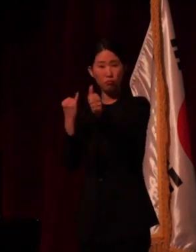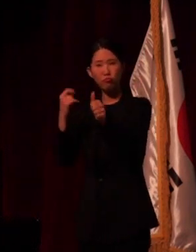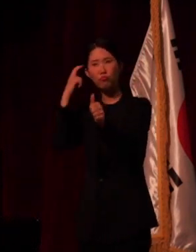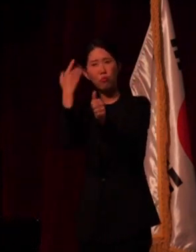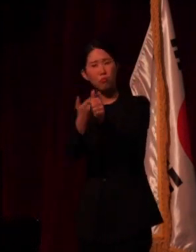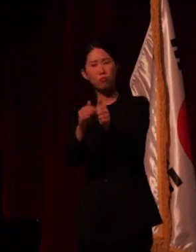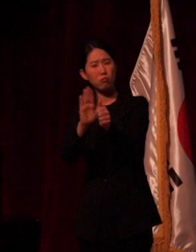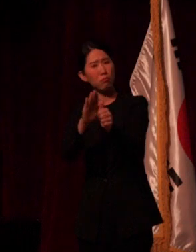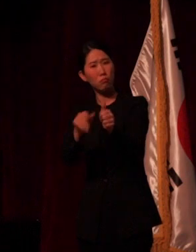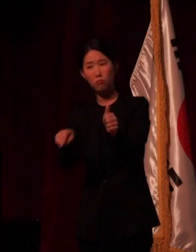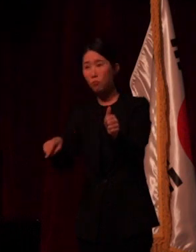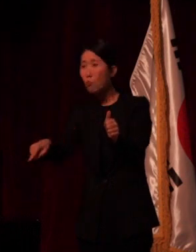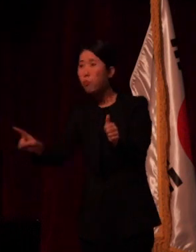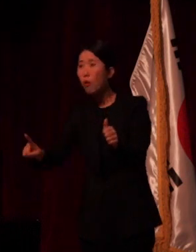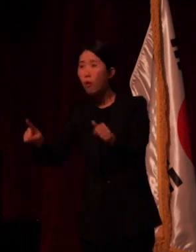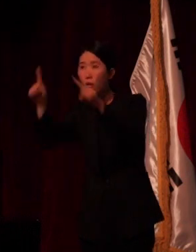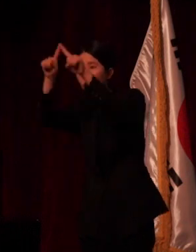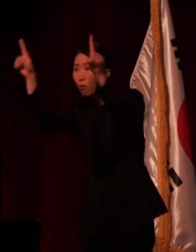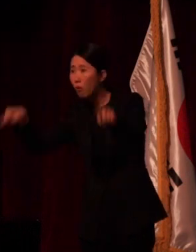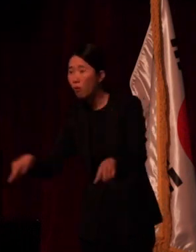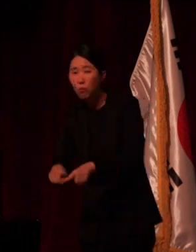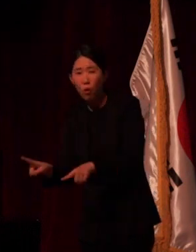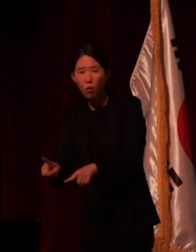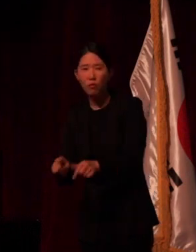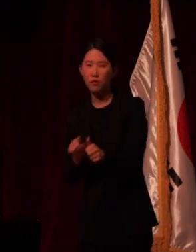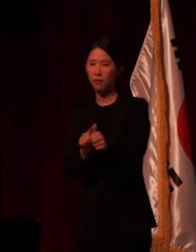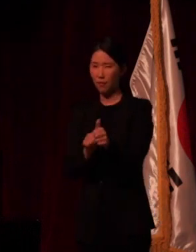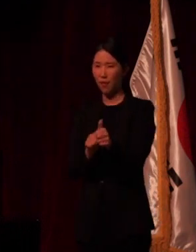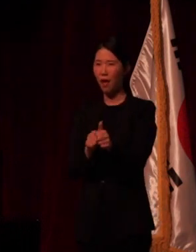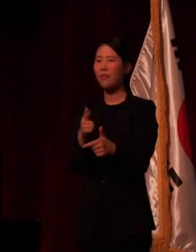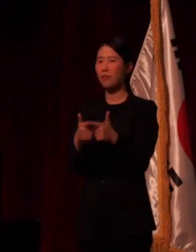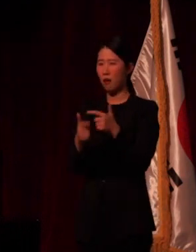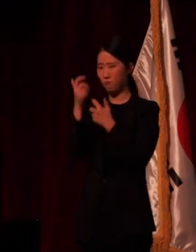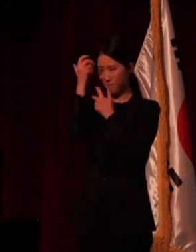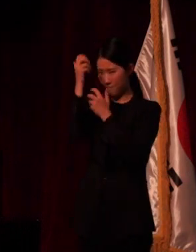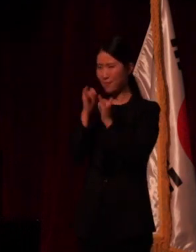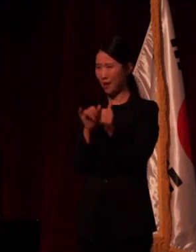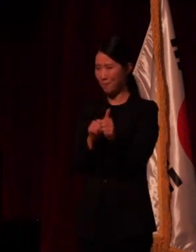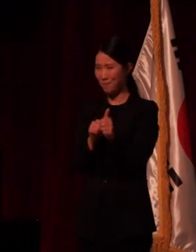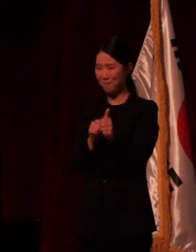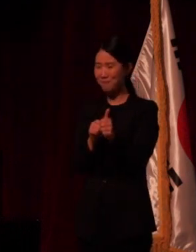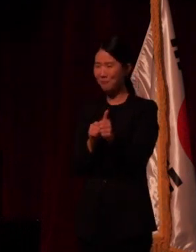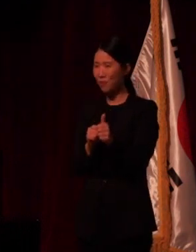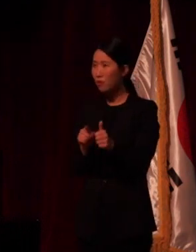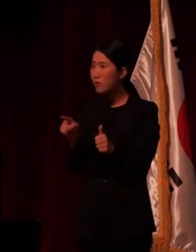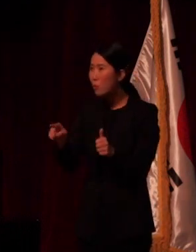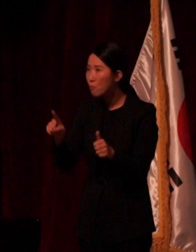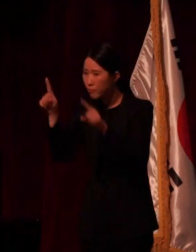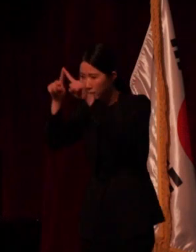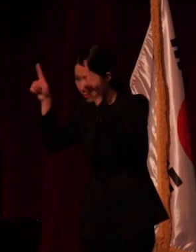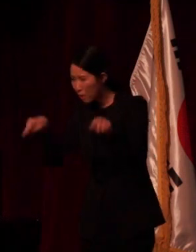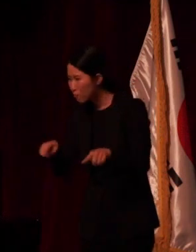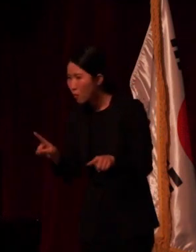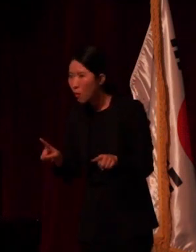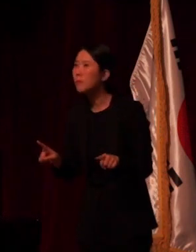이게 뭐야? 나무 사랑꾼은 정체를 파악하기 위해 직접 행동에